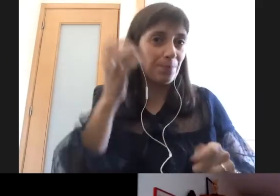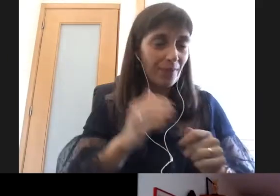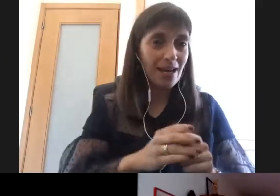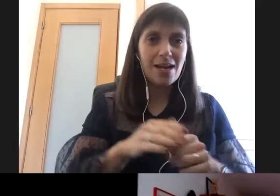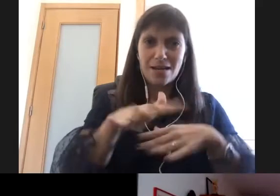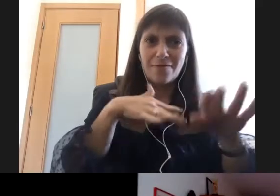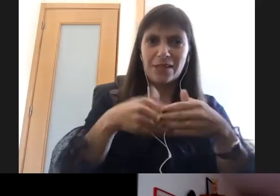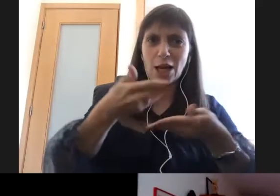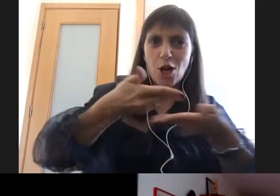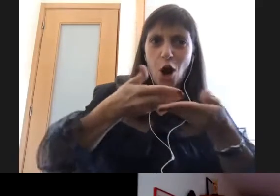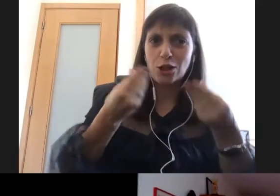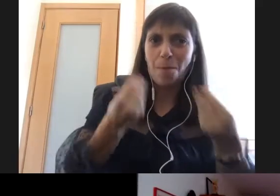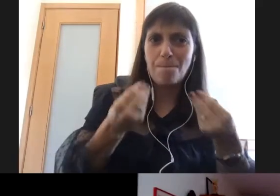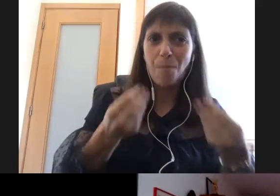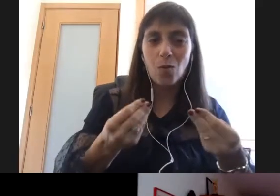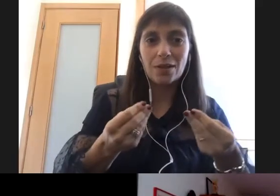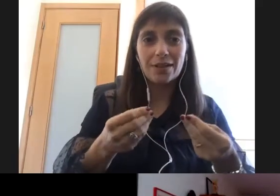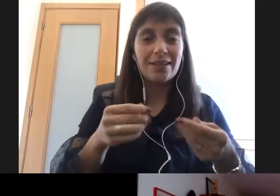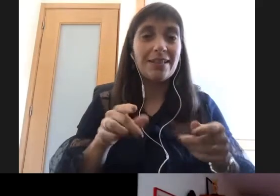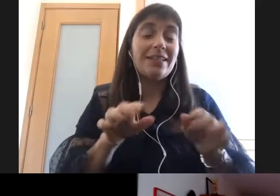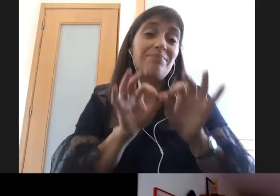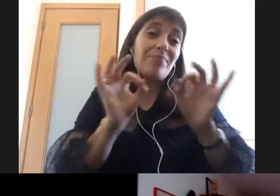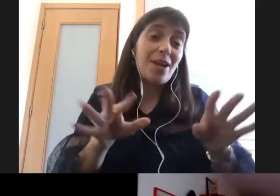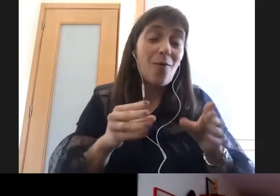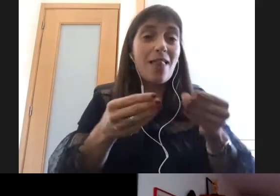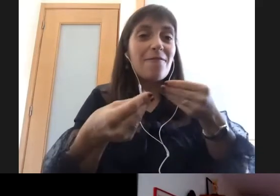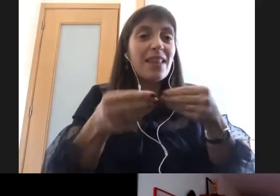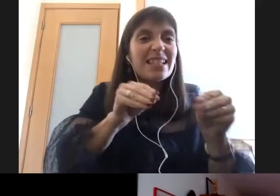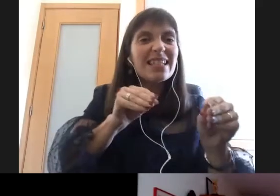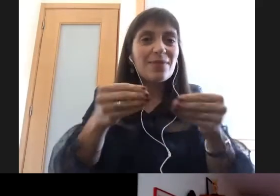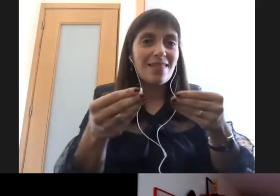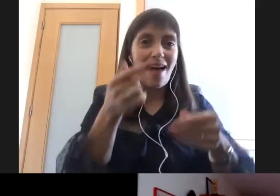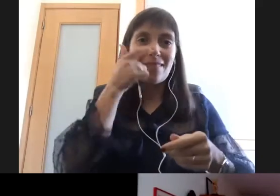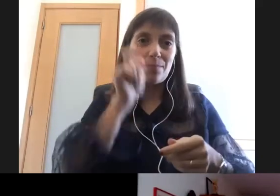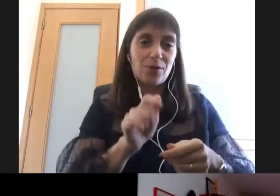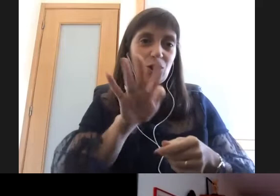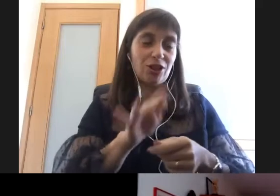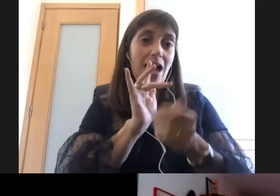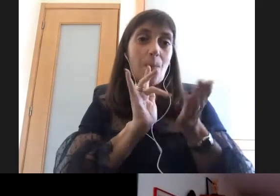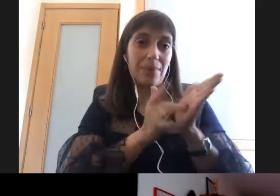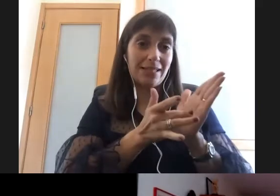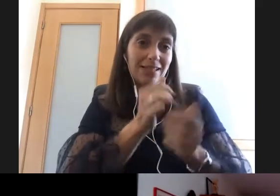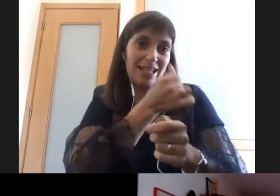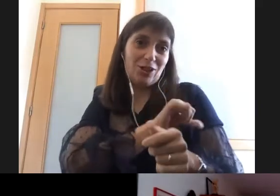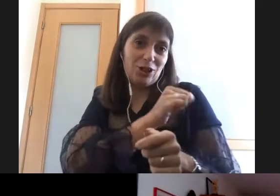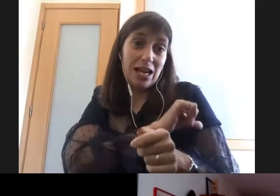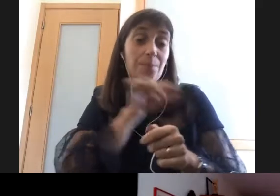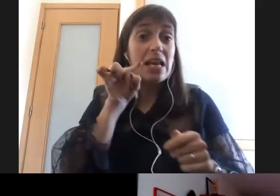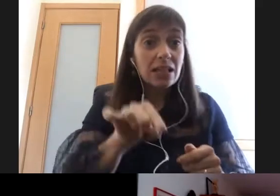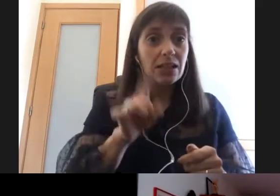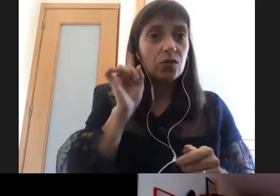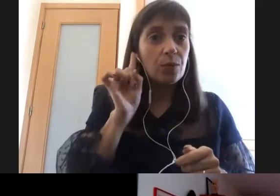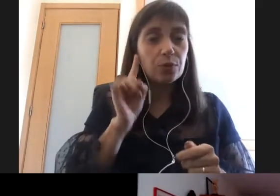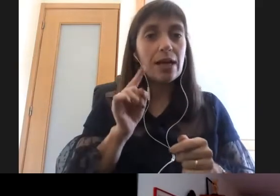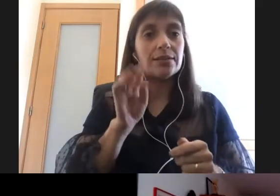negócios e tudo mais. Essa malemolência e flexibilidade carioca estava ali. E isso foi muito útil para São Paulo porque, no fim